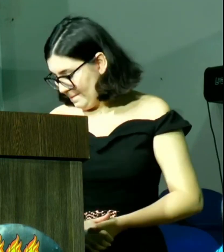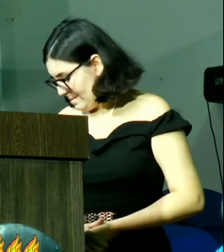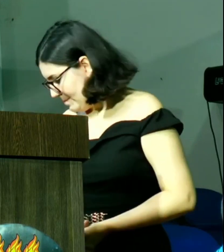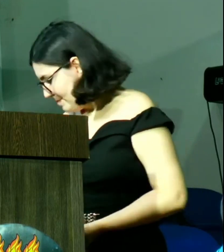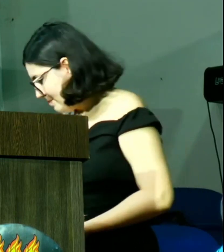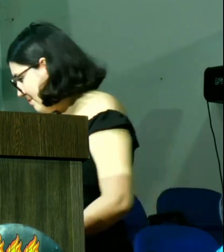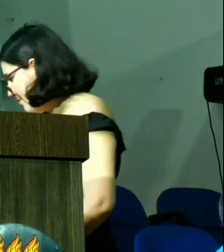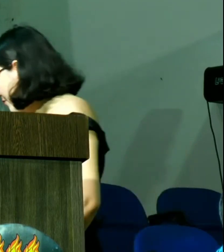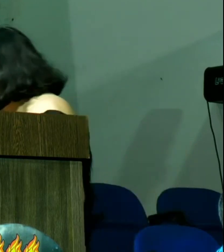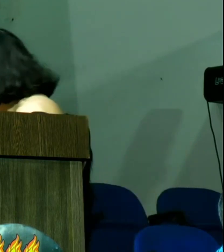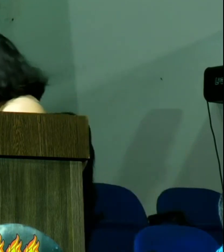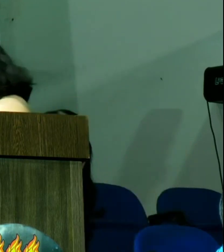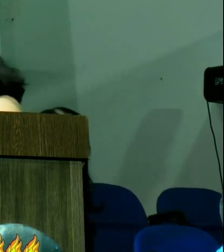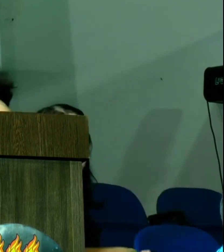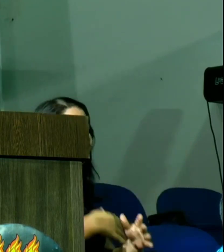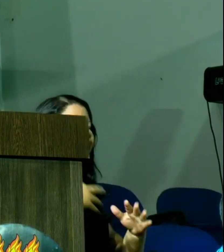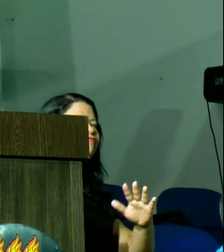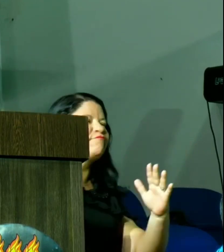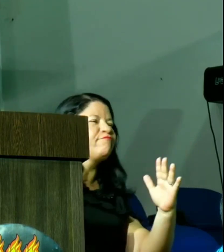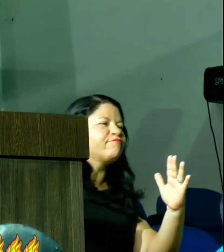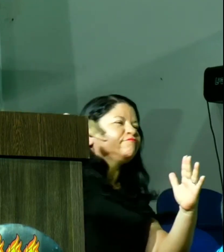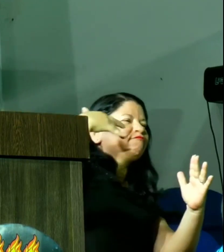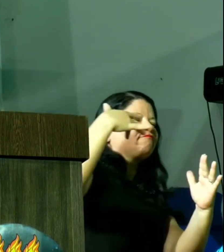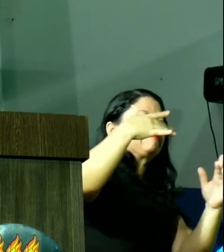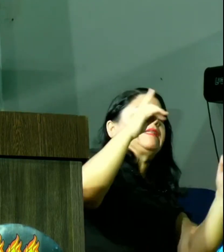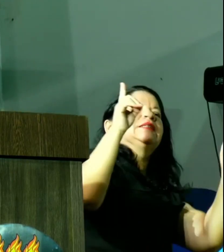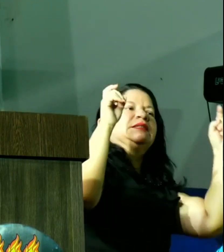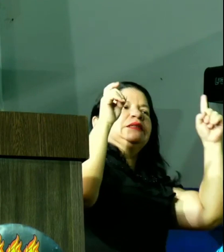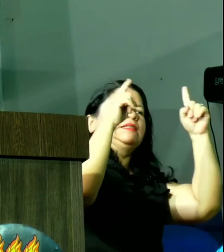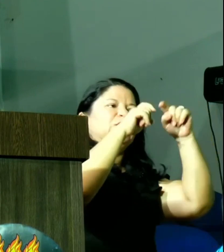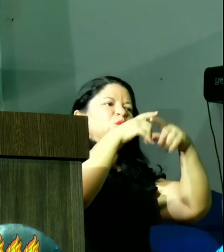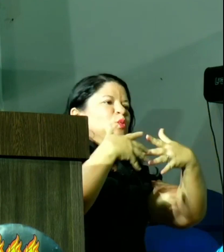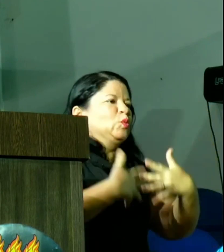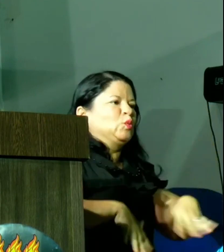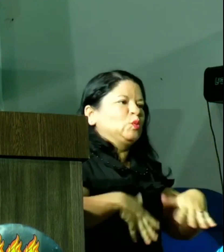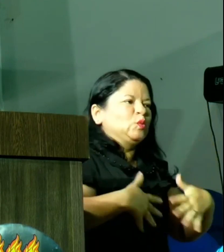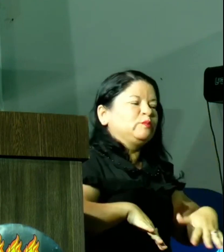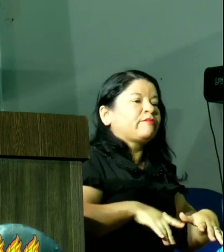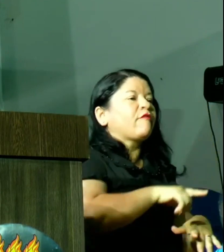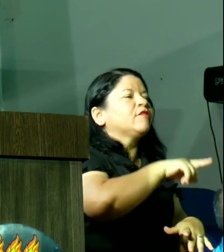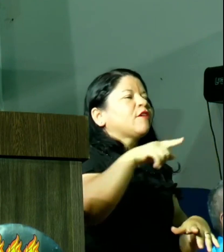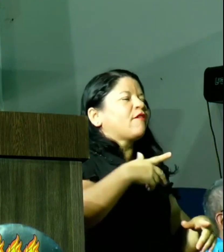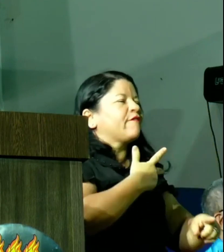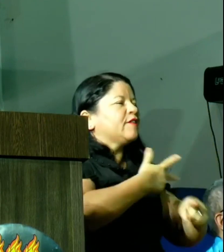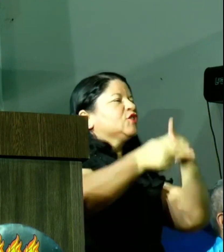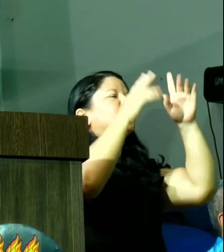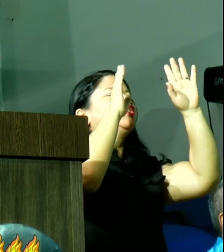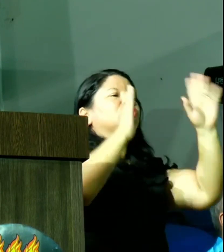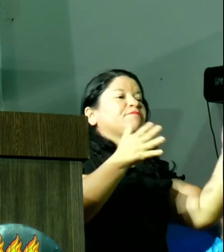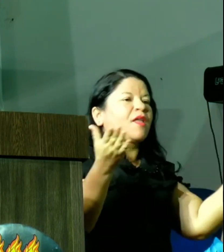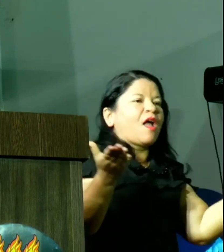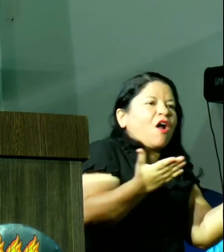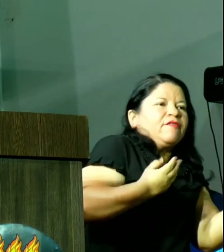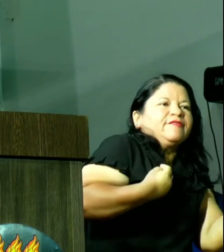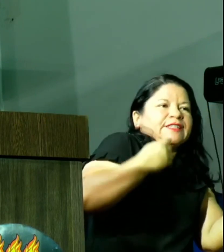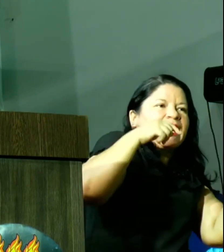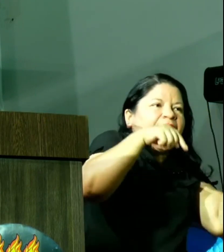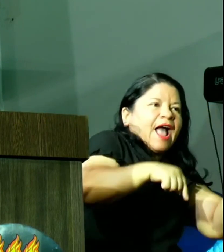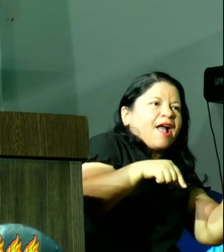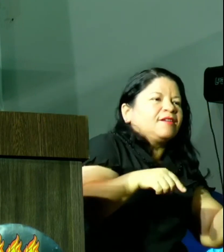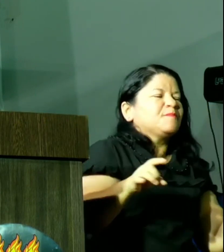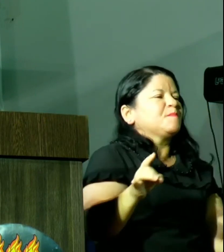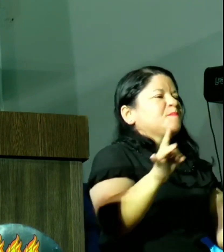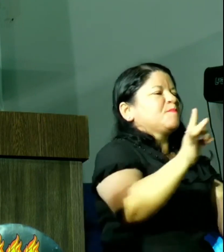e sociais ao longo dessa trajetória formativa. Vocês a superaram e estão aqui, concluindo